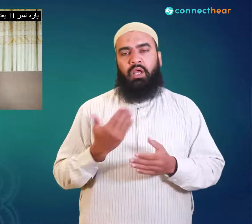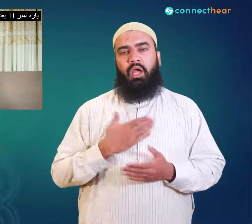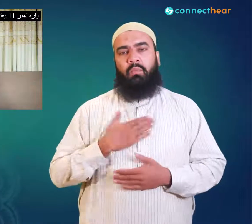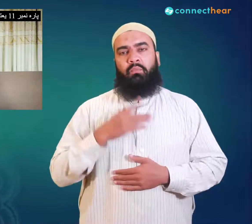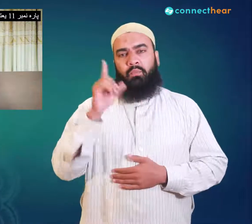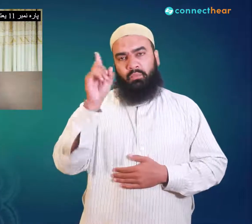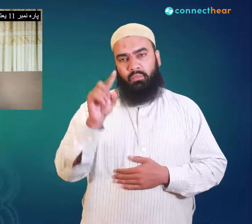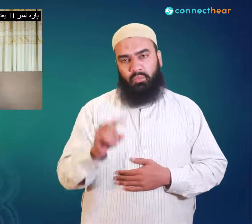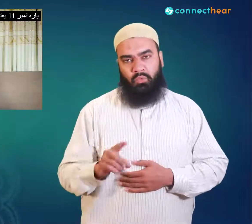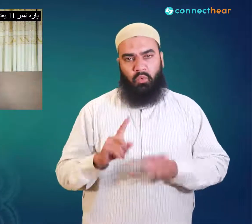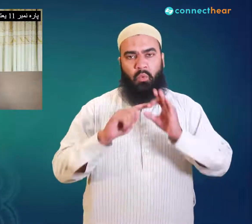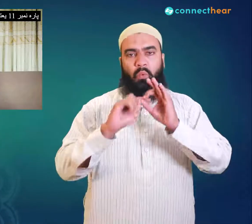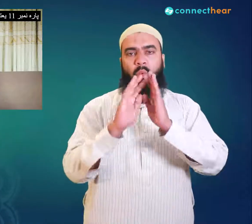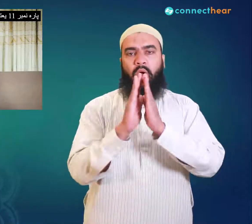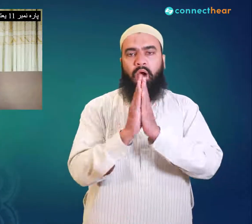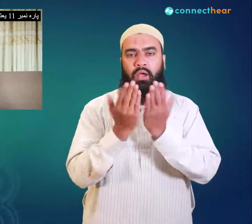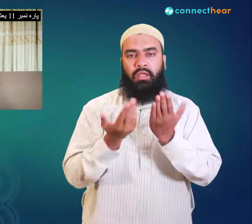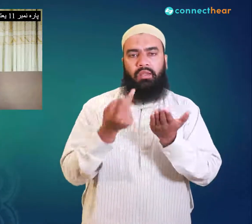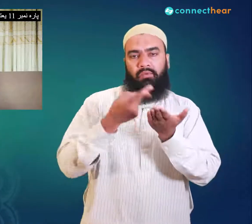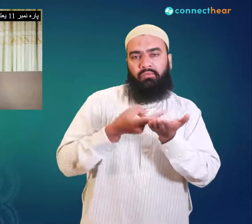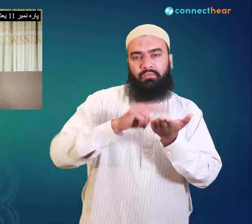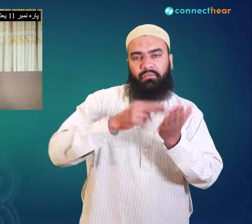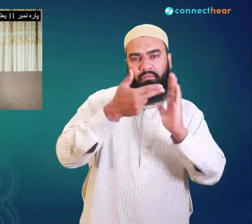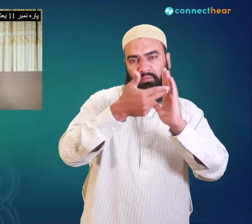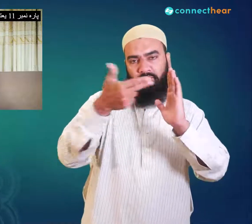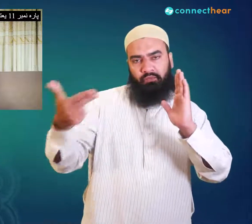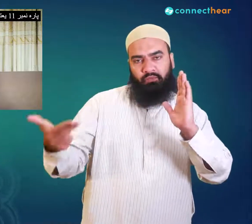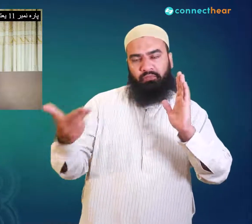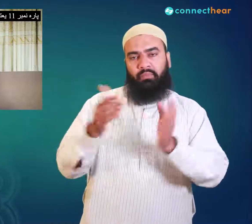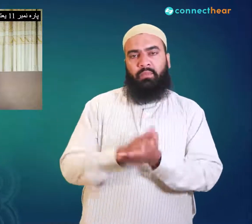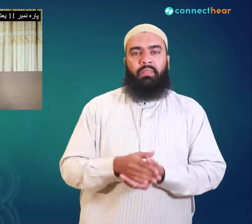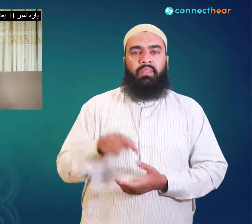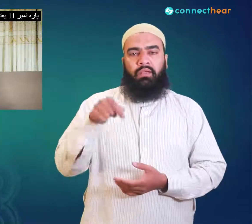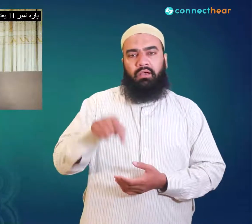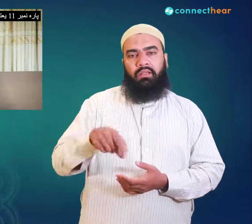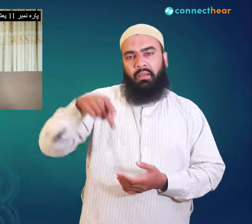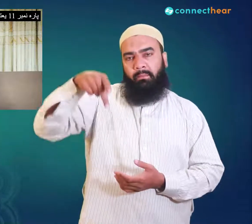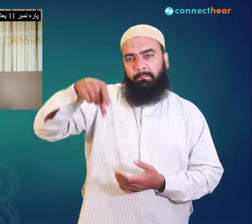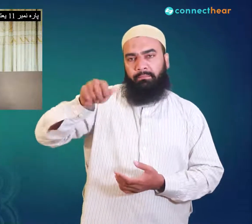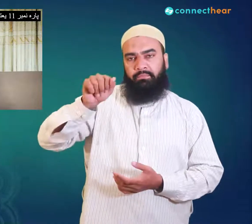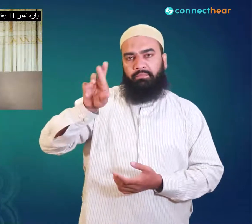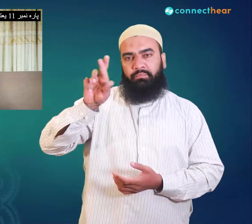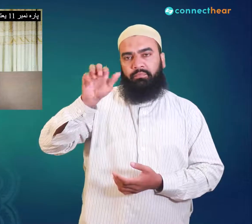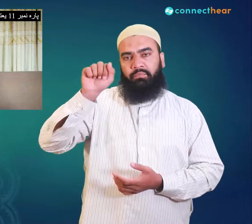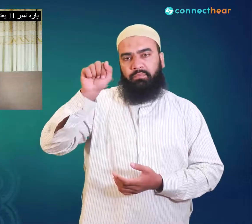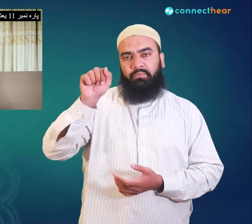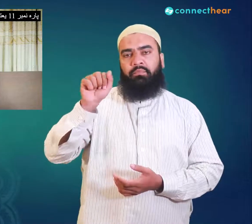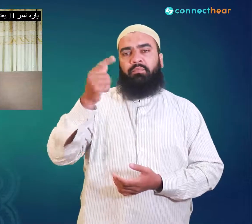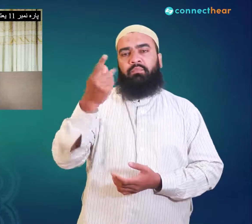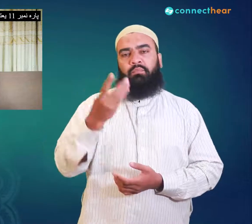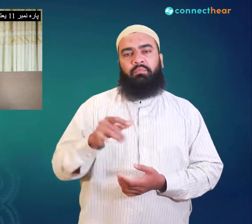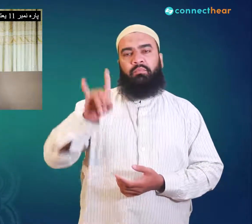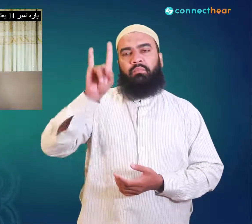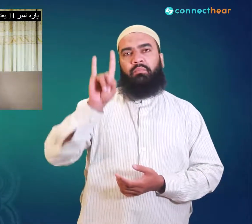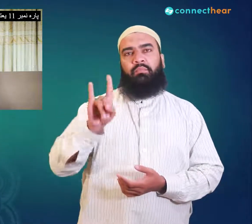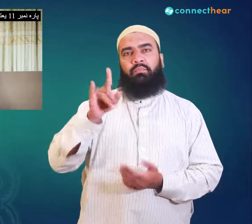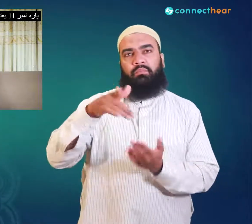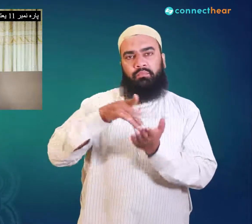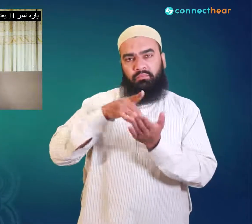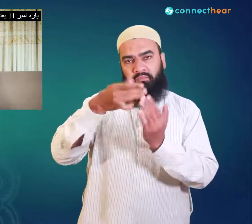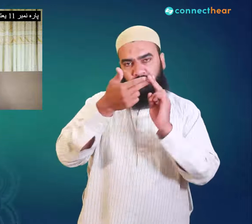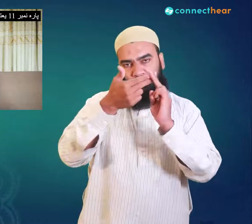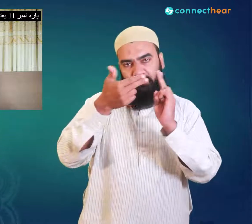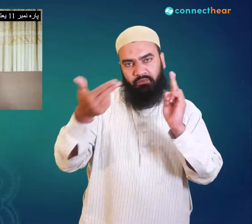قرآن مجید کے پاروں کے خلاصے کے اس پروگرام میں آج پارہ نمبر 11 کا خلاصہ